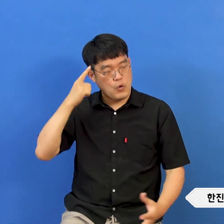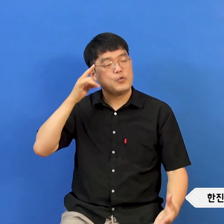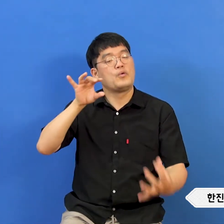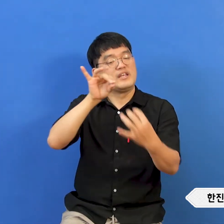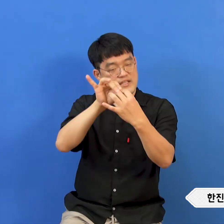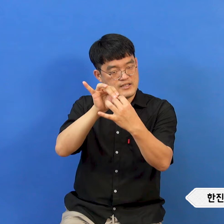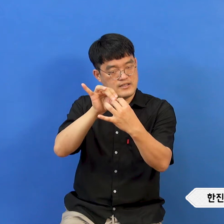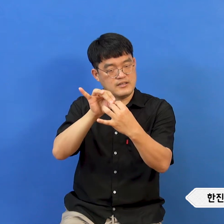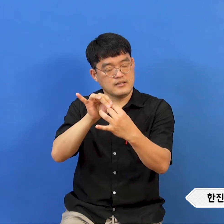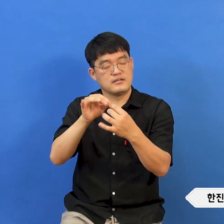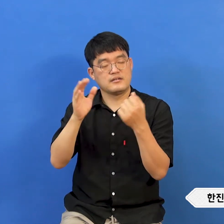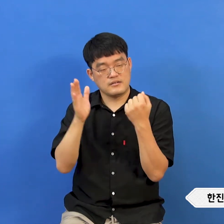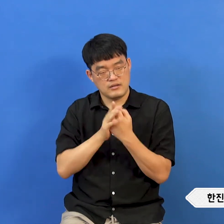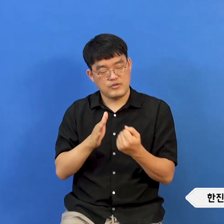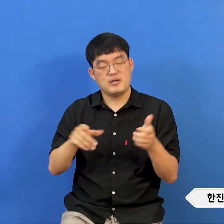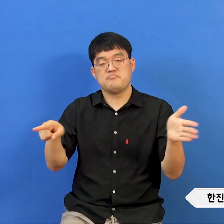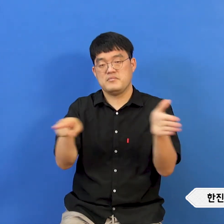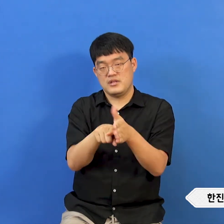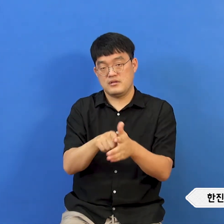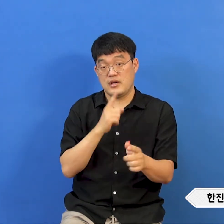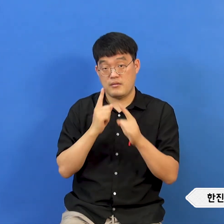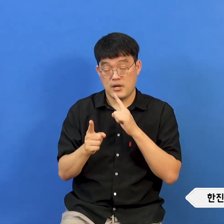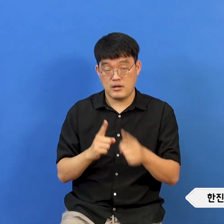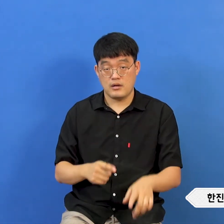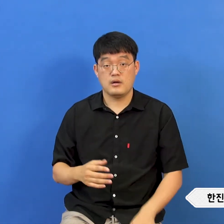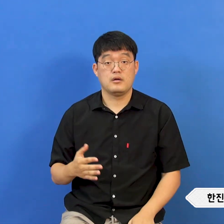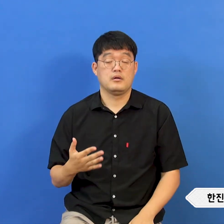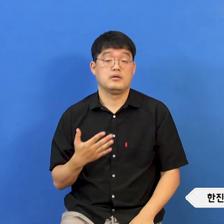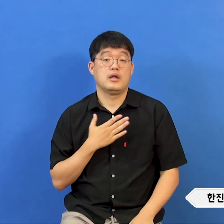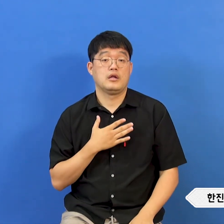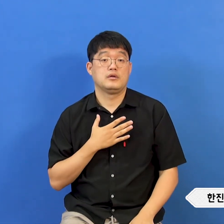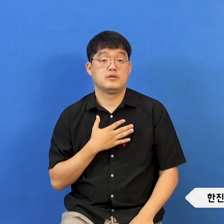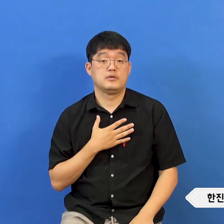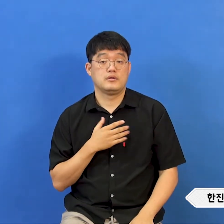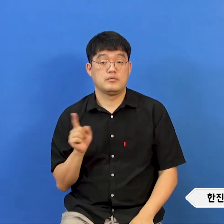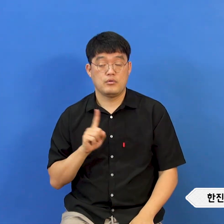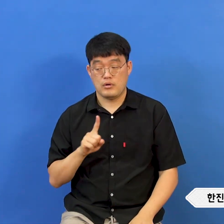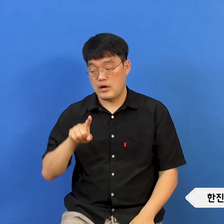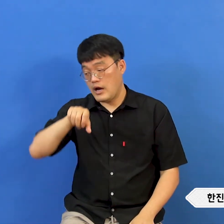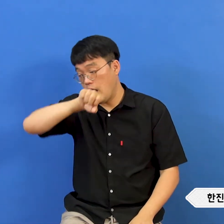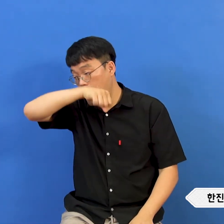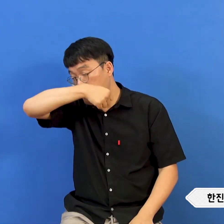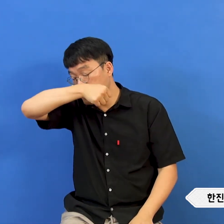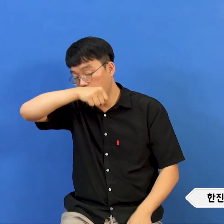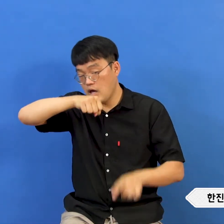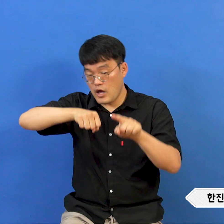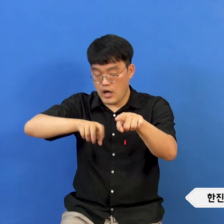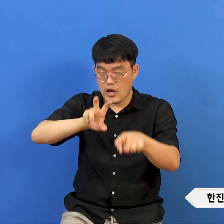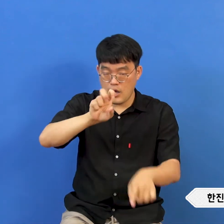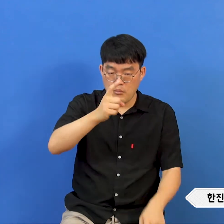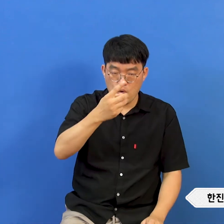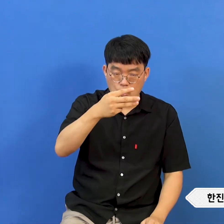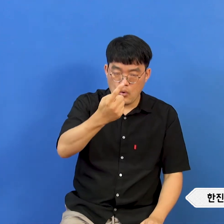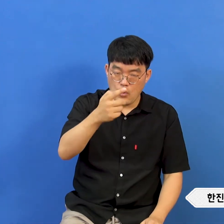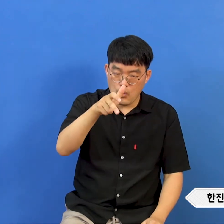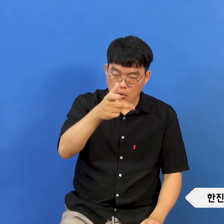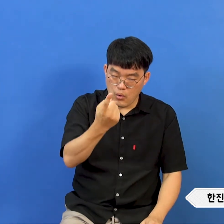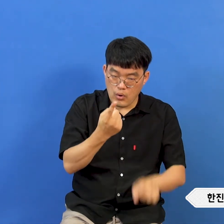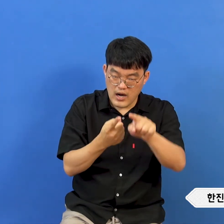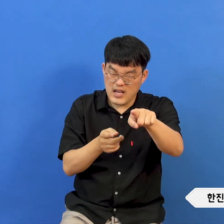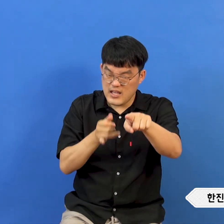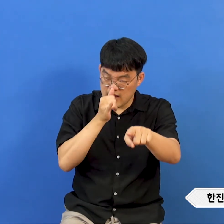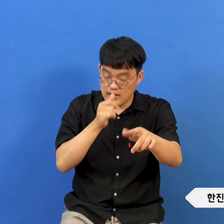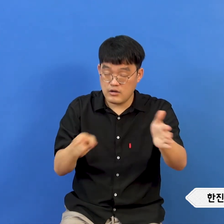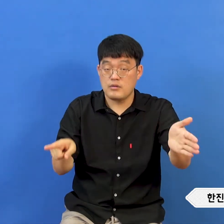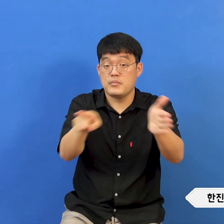나는 모로코는 아프리카에 있다고 믿는다. 그러면 아프리카에 있다는 것을 알고 있다는 뜻이죠. 알고